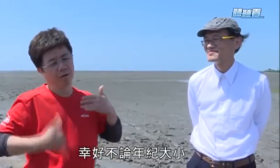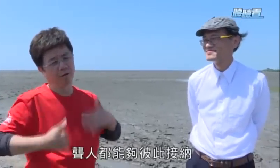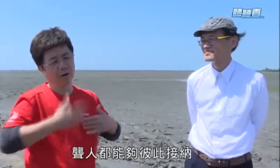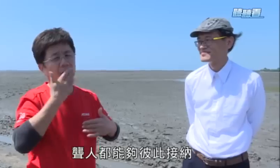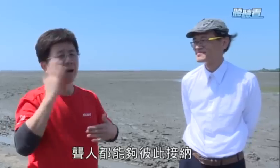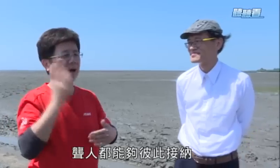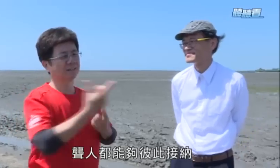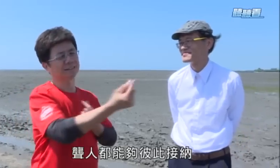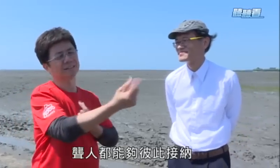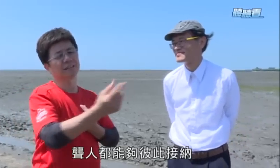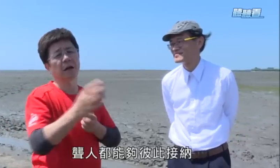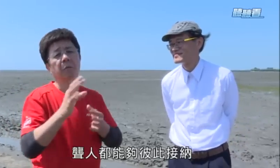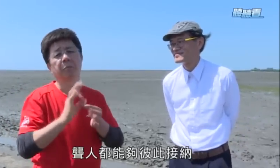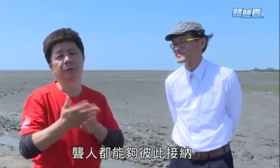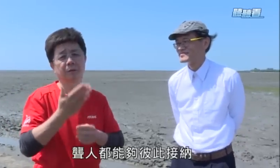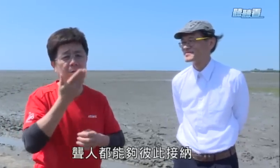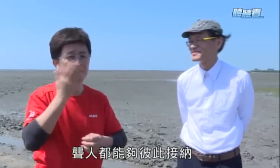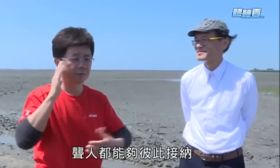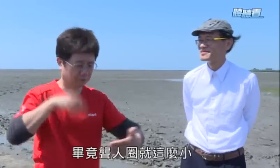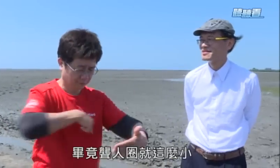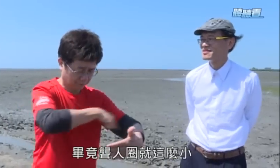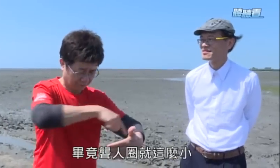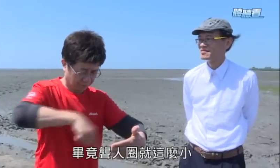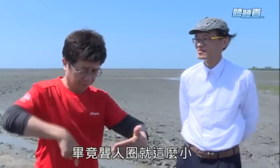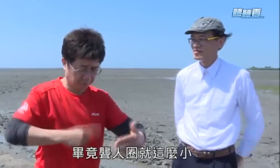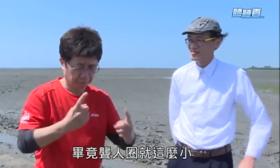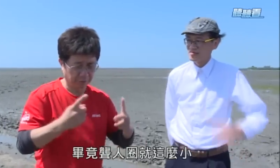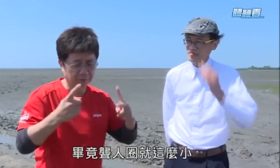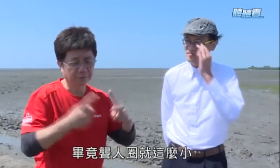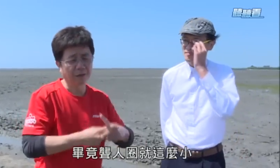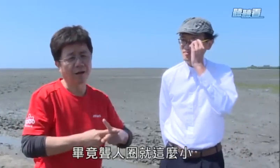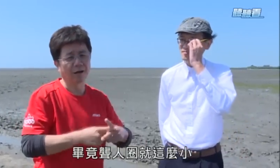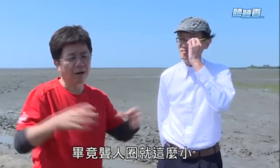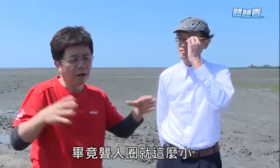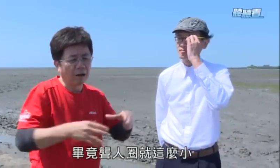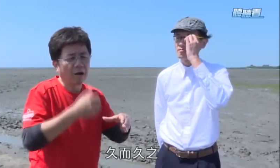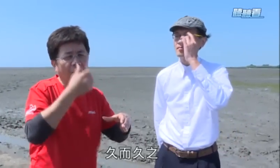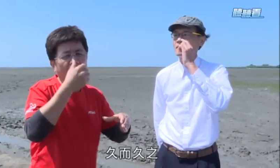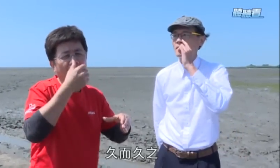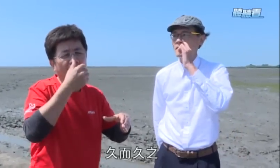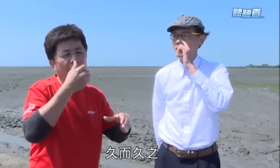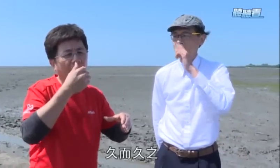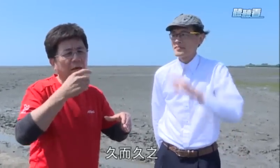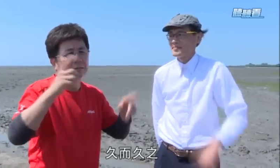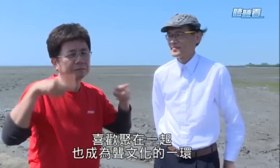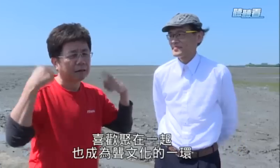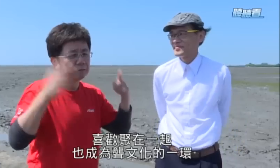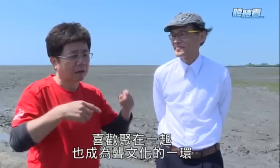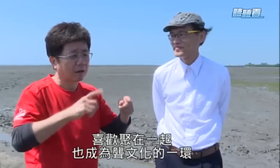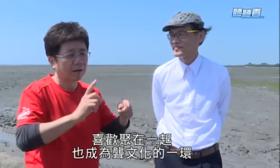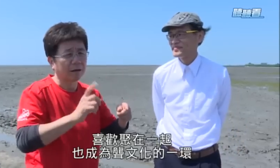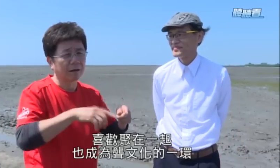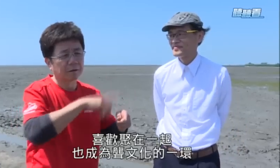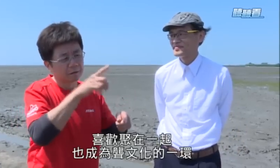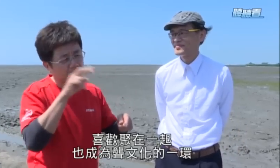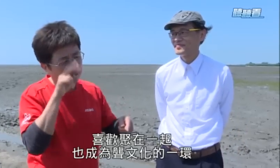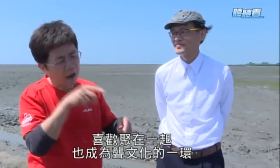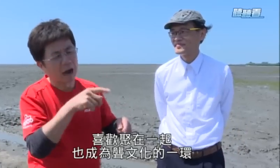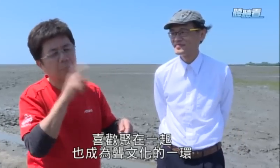聋人都能够彼此接纳。毕竟聋人圈就这么小，久而久之啊，喜欢聚在一起，也成为聋文